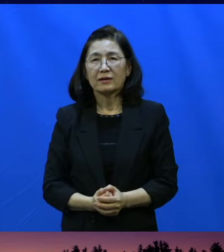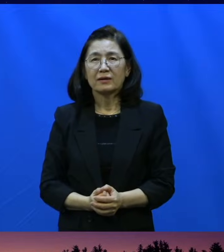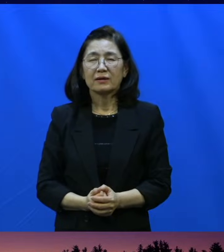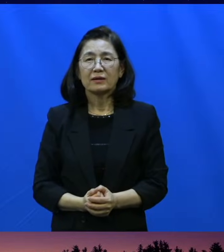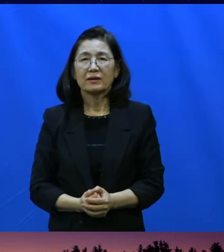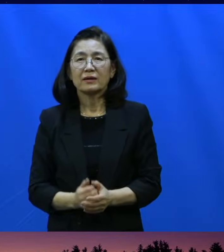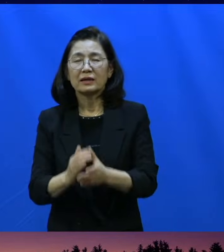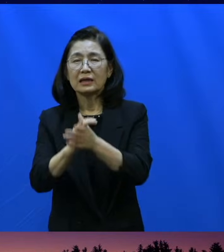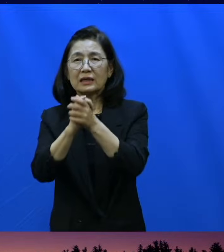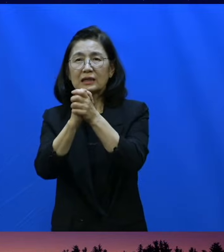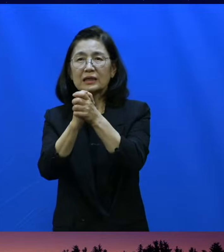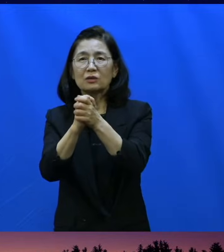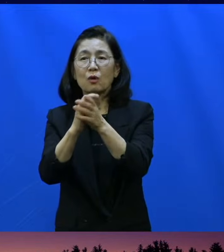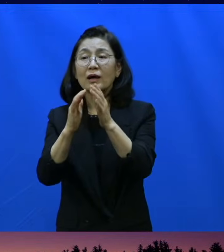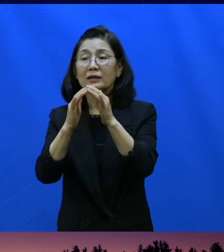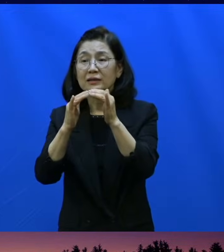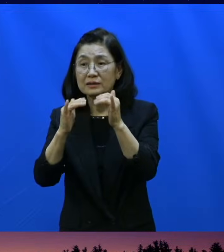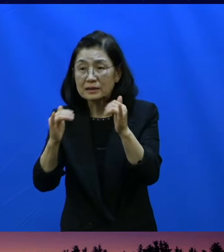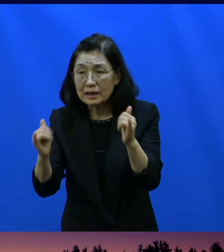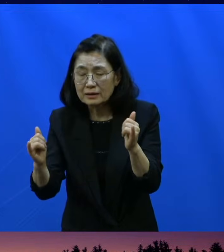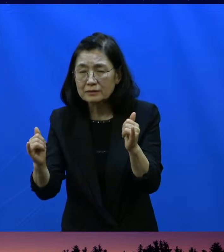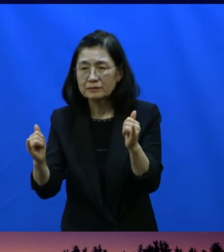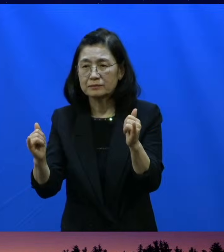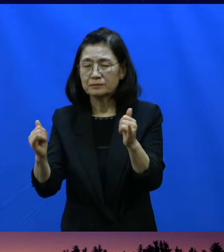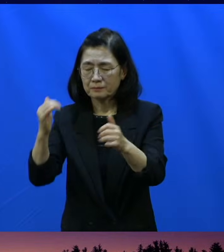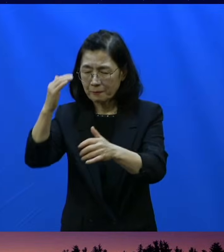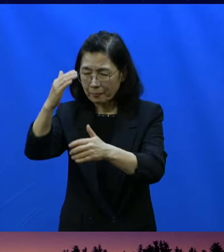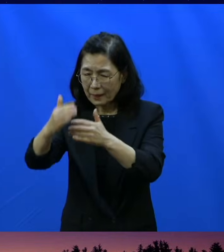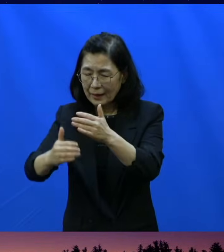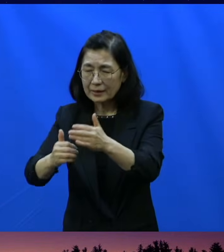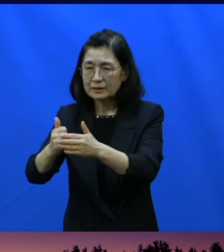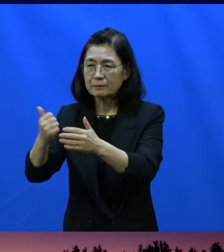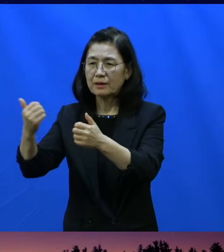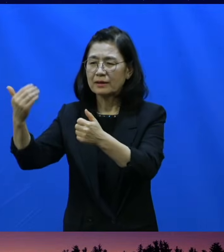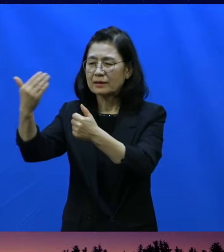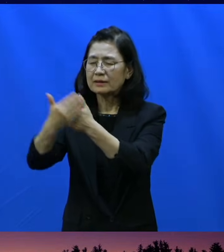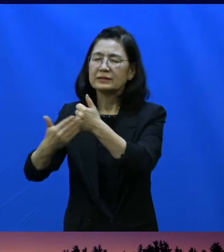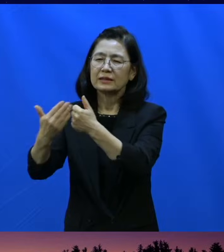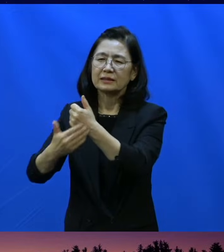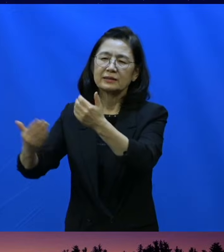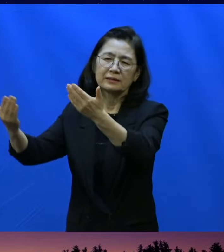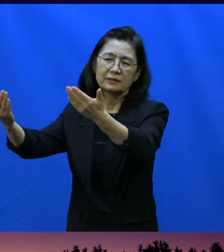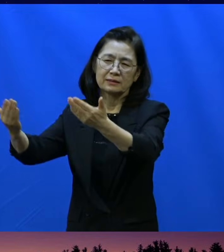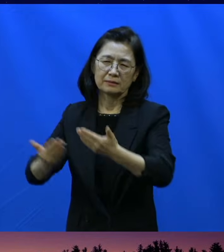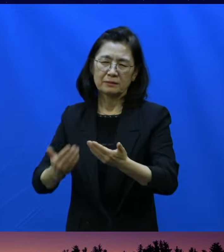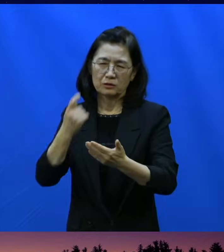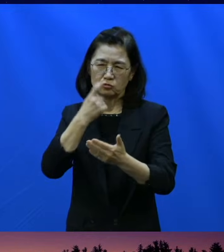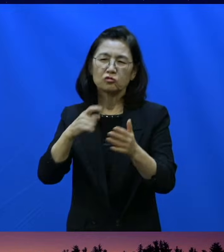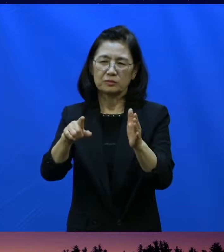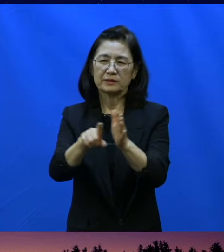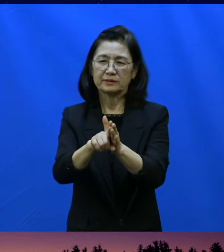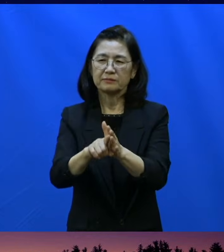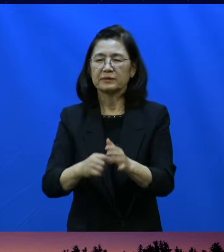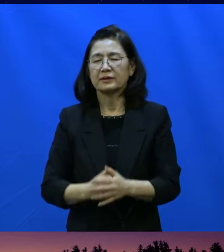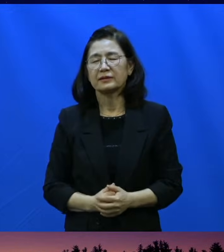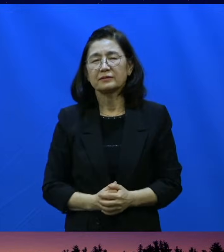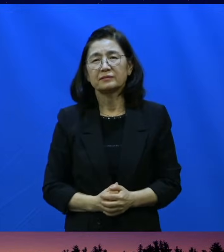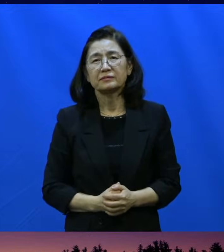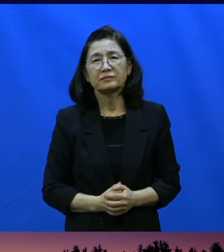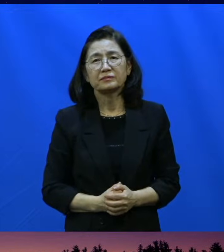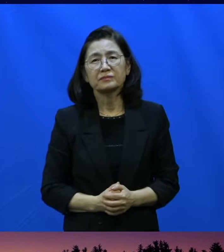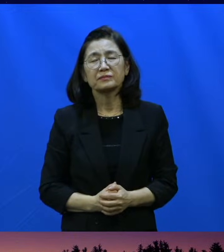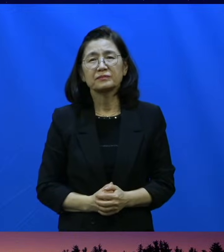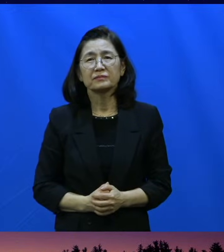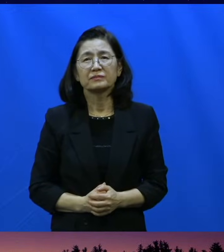자는 설명할 수 없는 하나님의 은혜를 입는 줄로 믿습니다. 기도야.